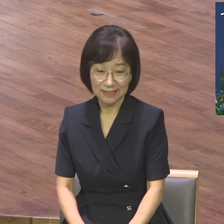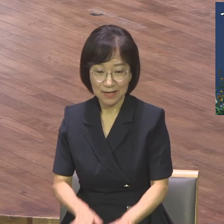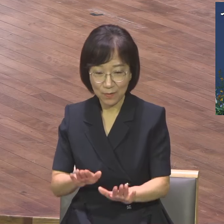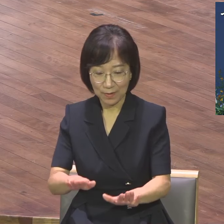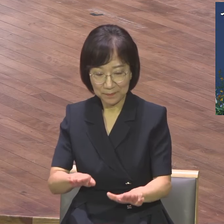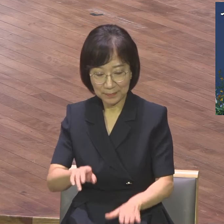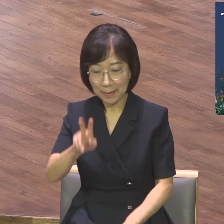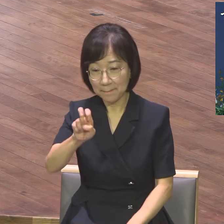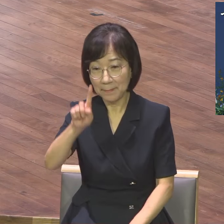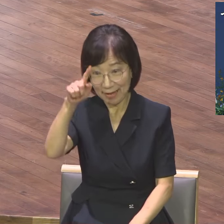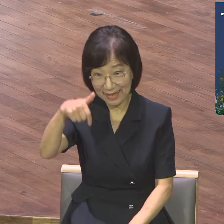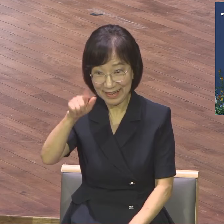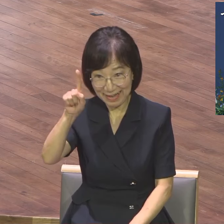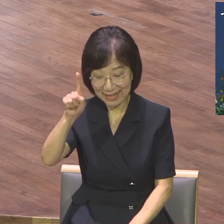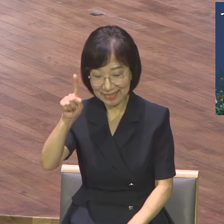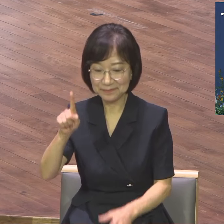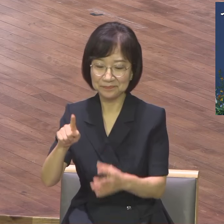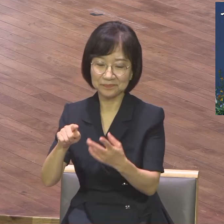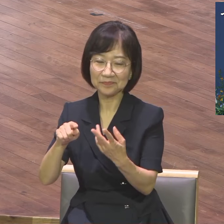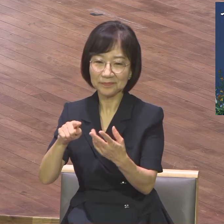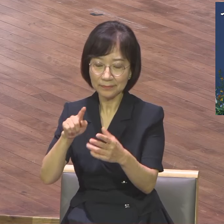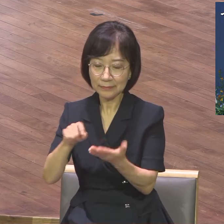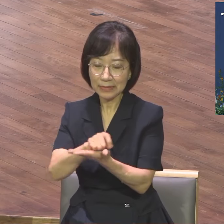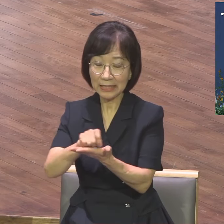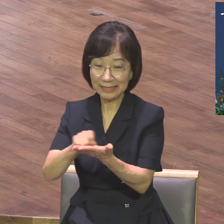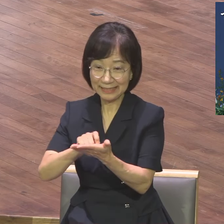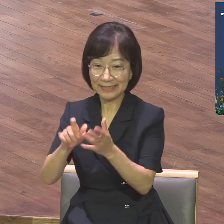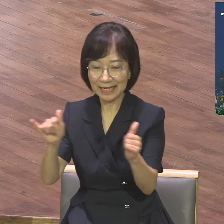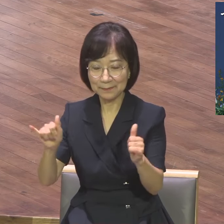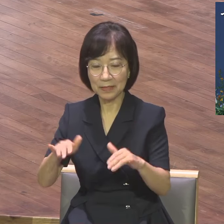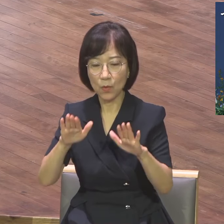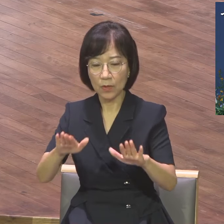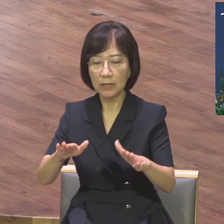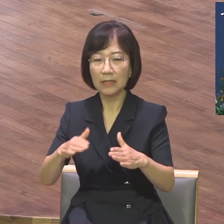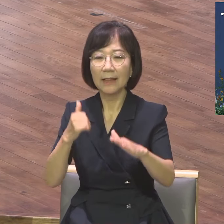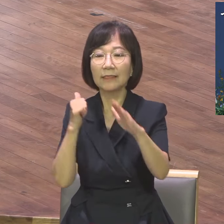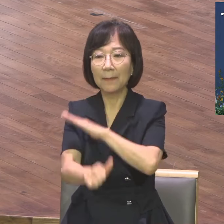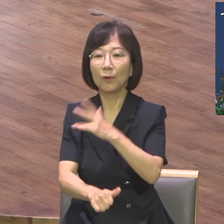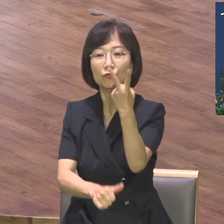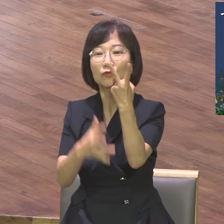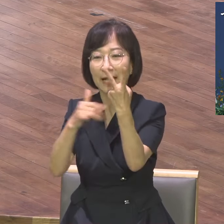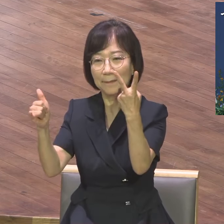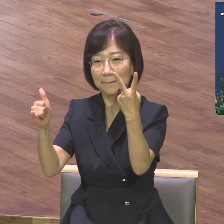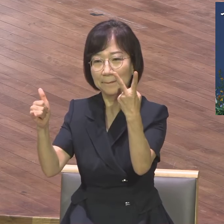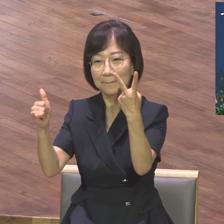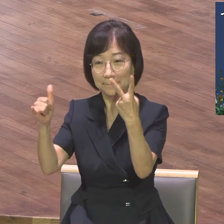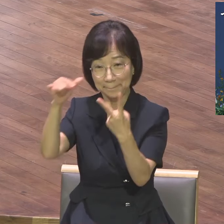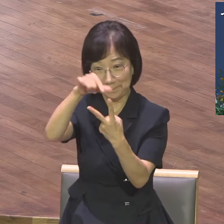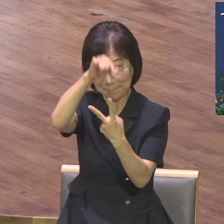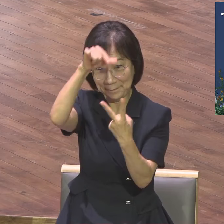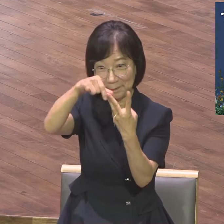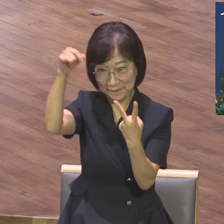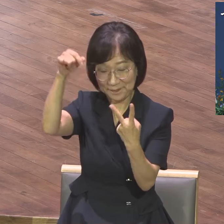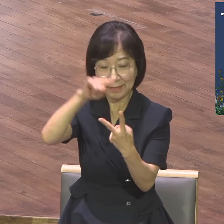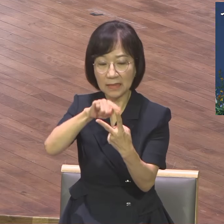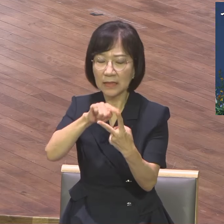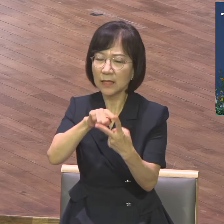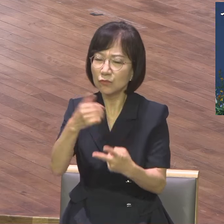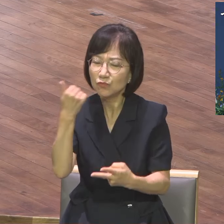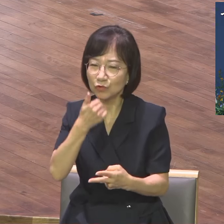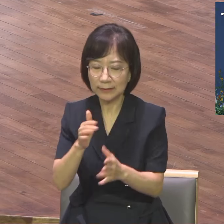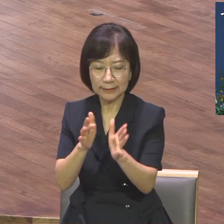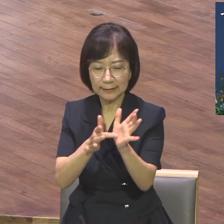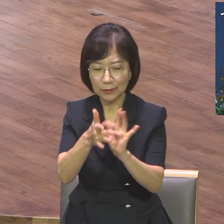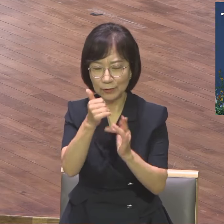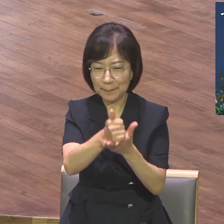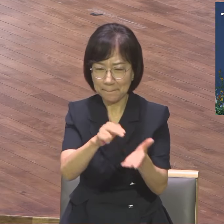마가는 이 중에 두 제자를 대표로 해서 대비를 딱 시키고 있습니다. 예수님을 팔아넘긴